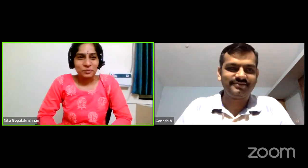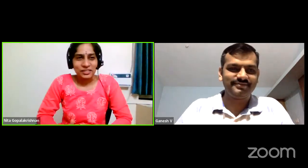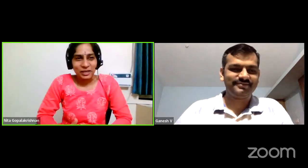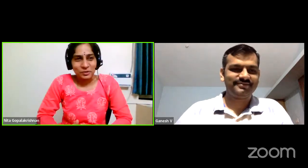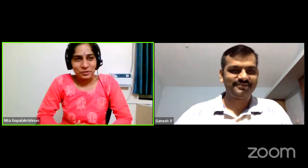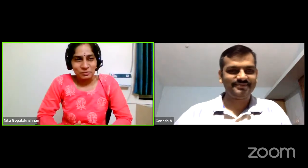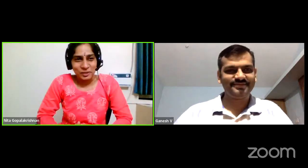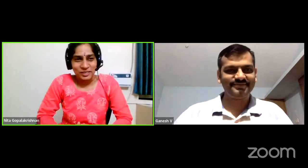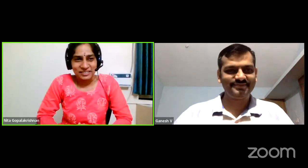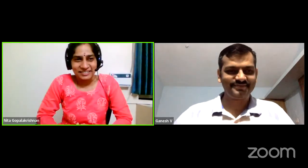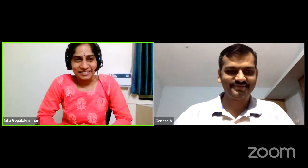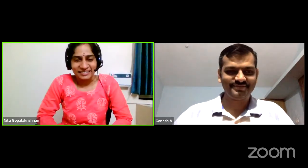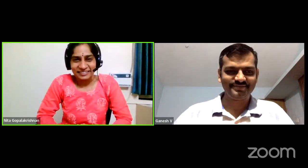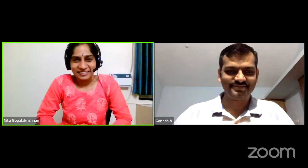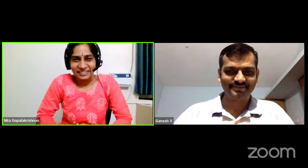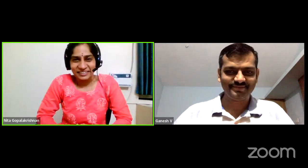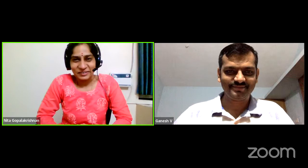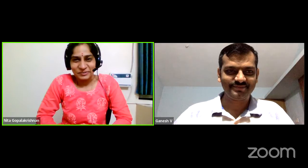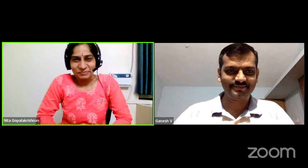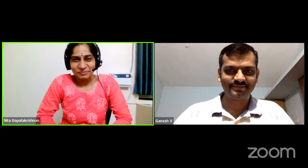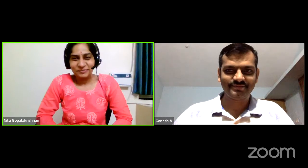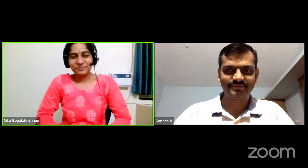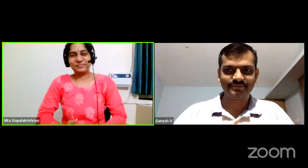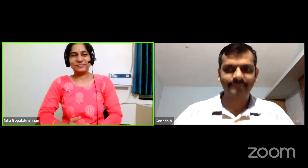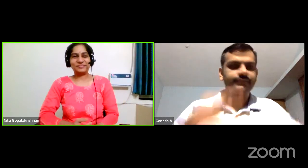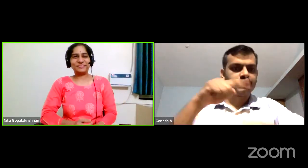ठीक है प्रभु जी, थैंक यू सो मच।